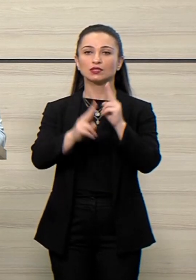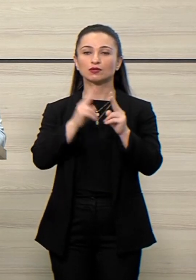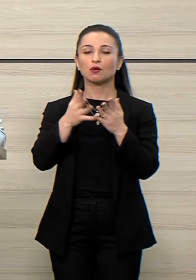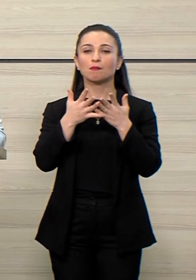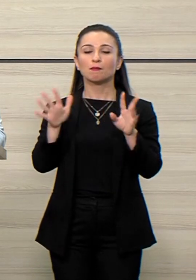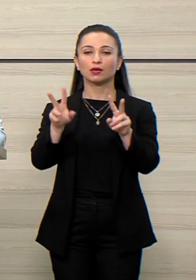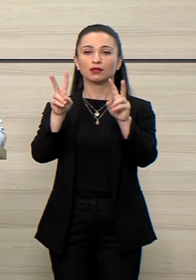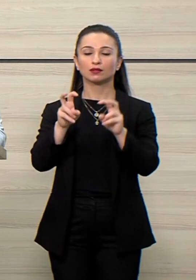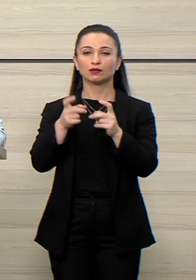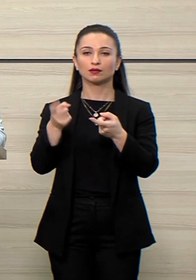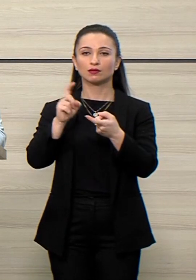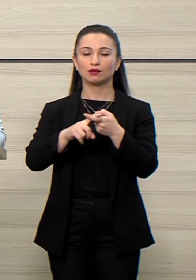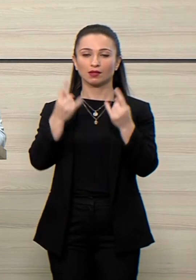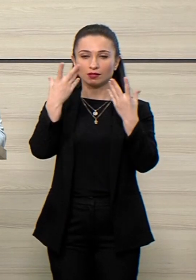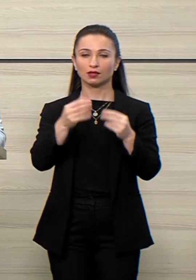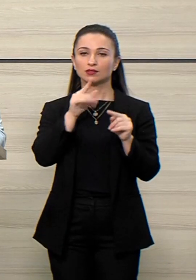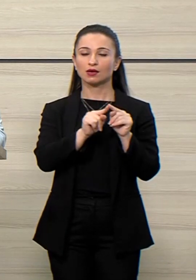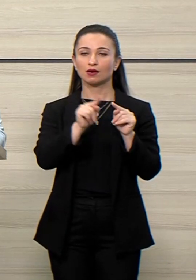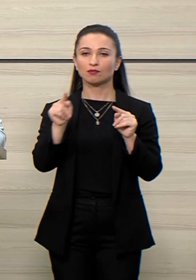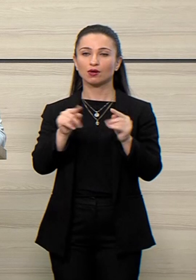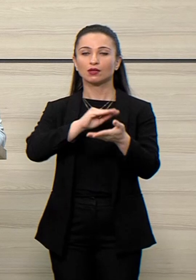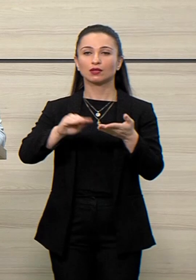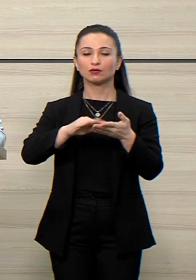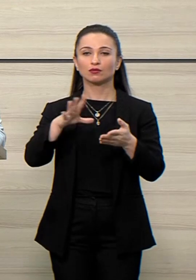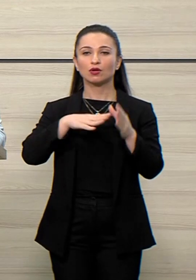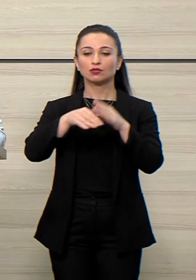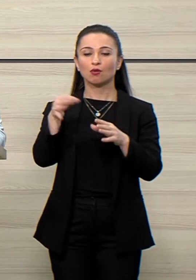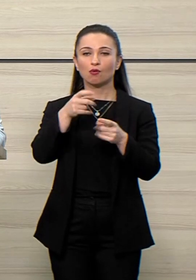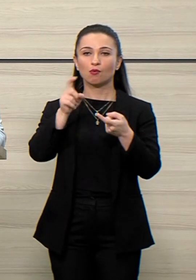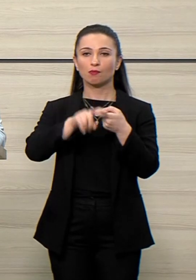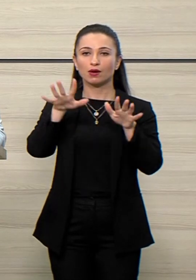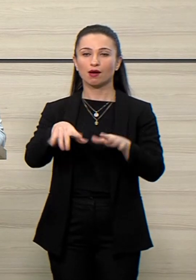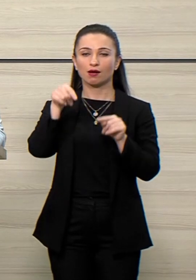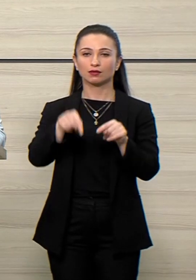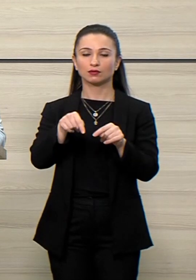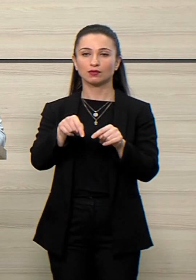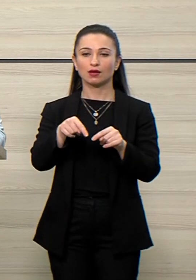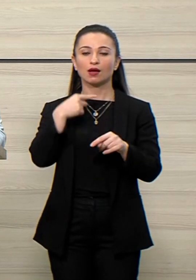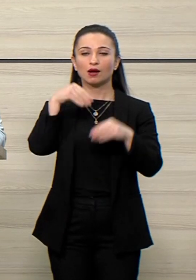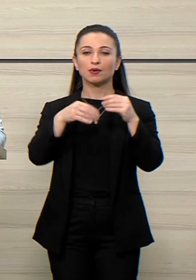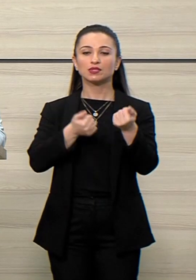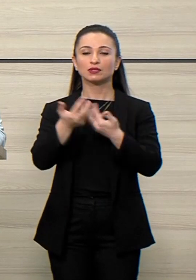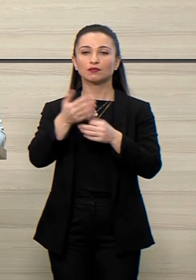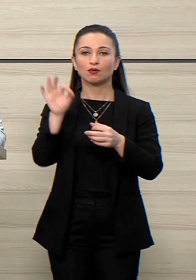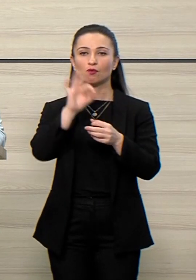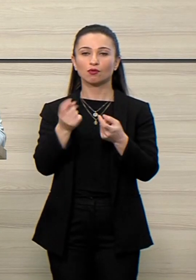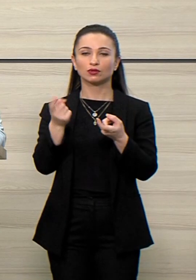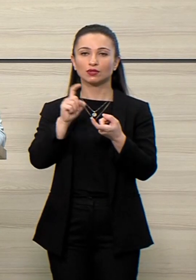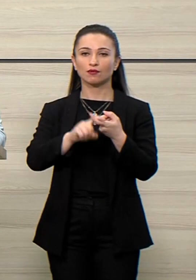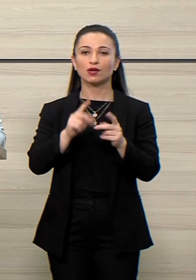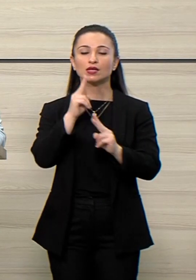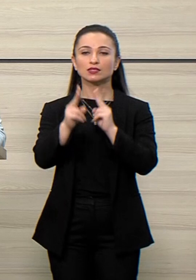საჩივრების უმეტესობა ასევე დღის განმავლობაში დაიწერა საარჩევნო უბნებზევე, ხოლო ხმების დათვლასთან